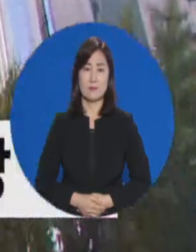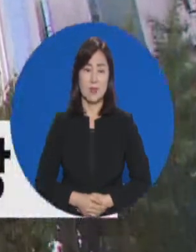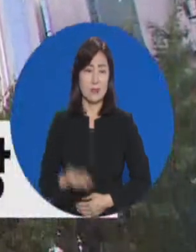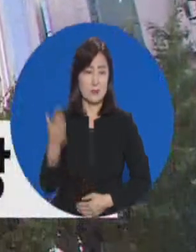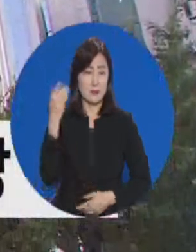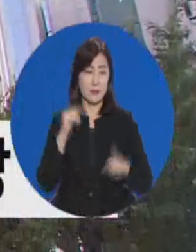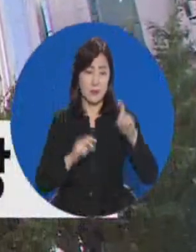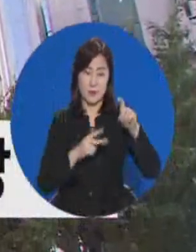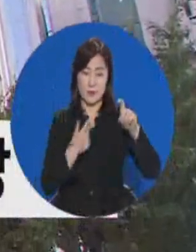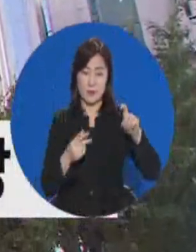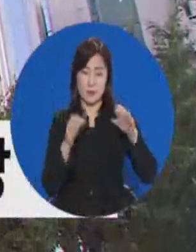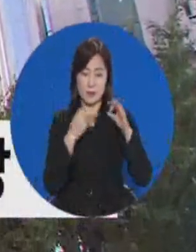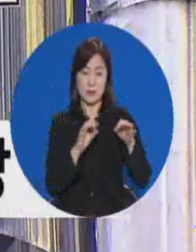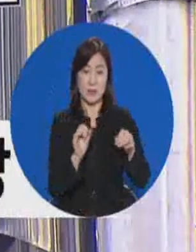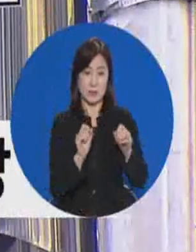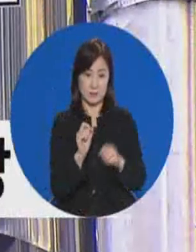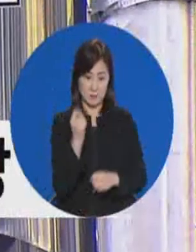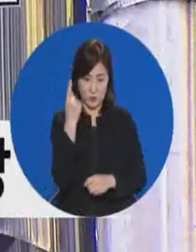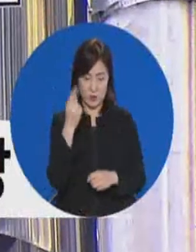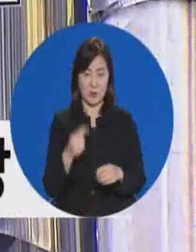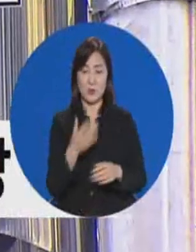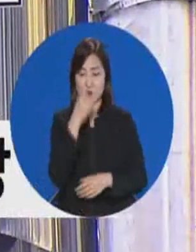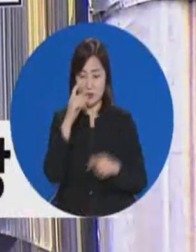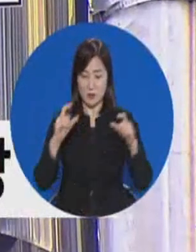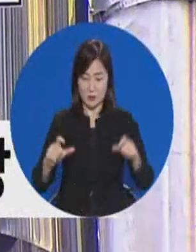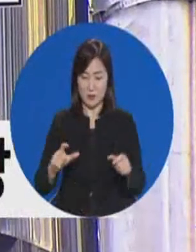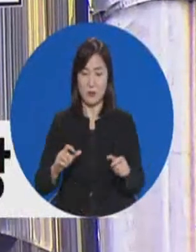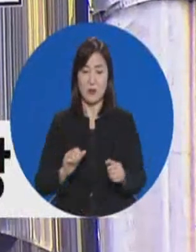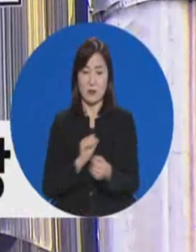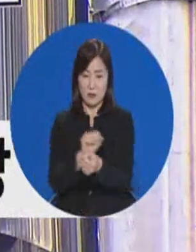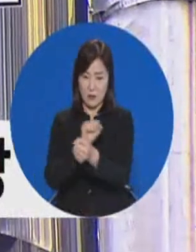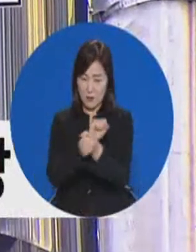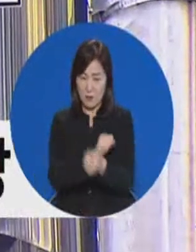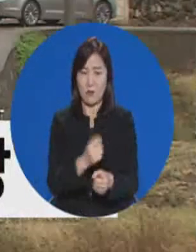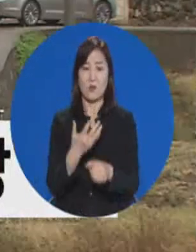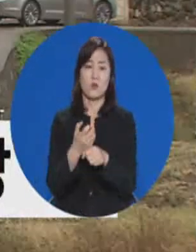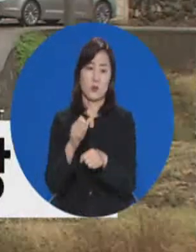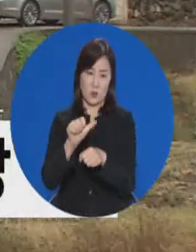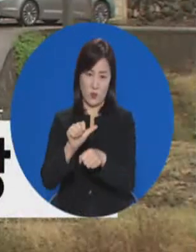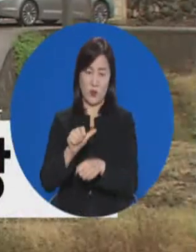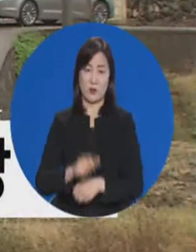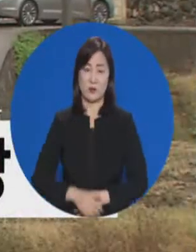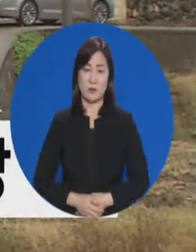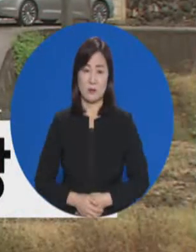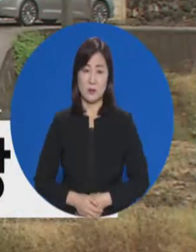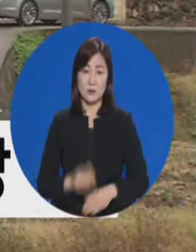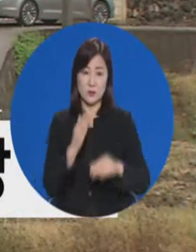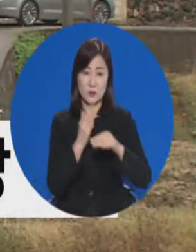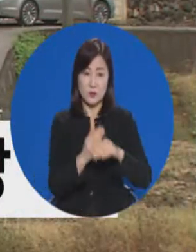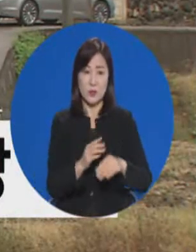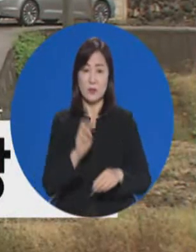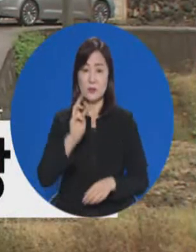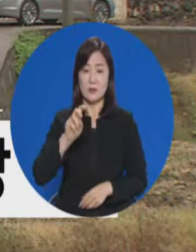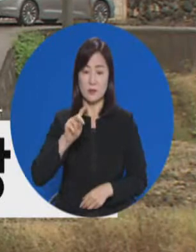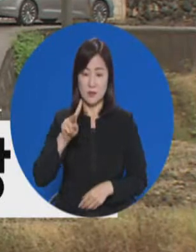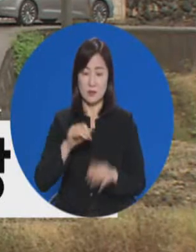지난 7일 은행 발을 시작으로 순천 지역의 지역 감염 확진자는 지금까지 95명에 이릅니다. 이 가운데